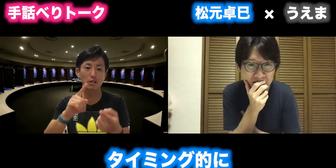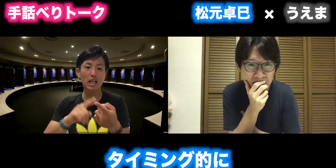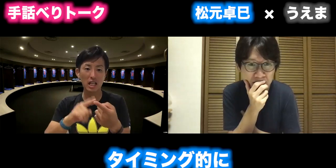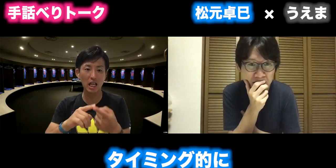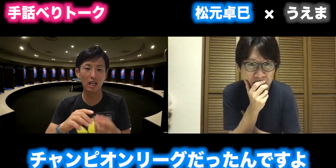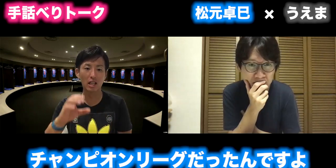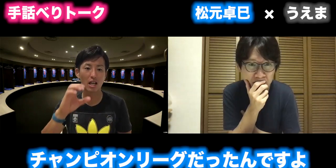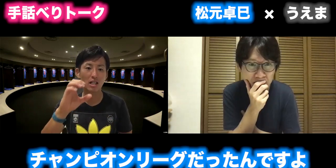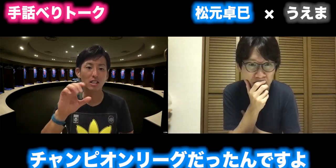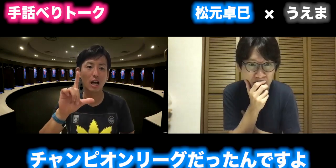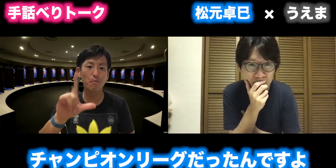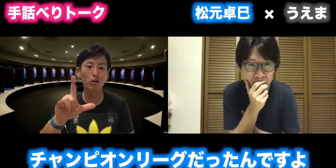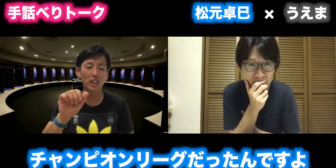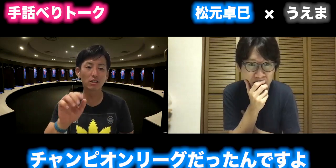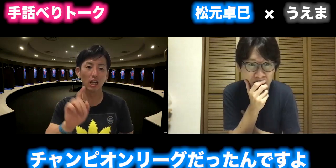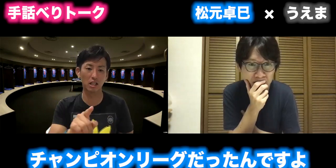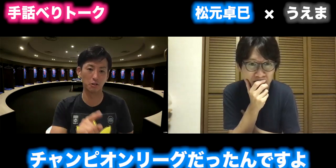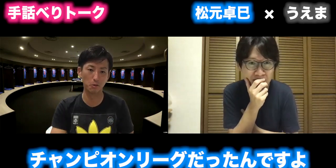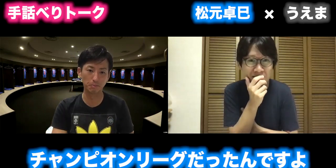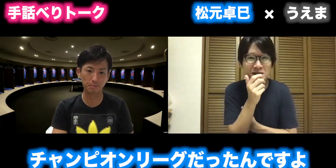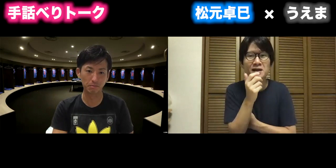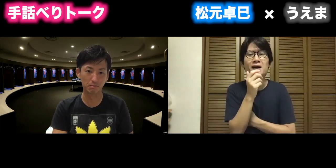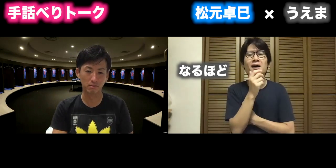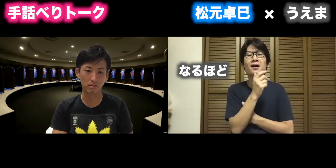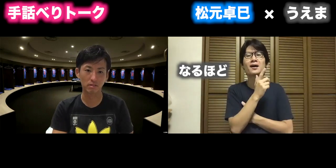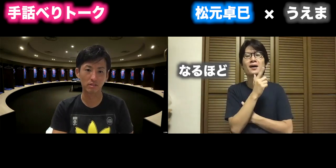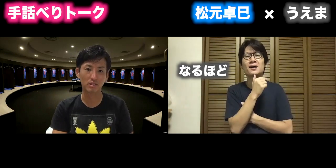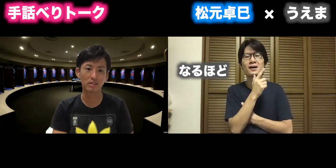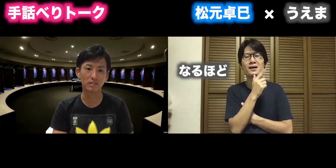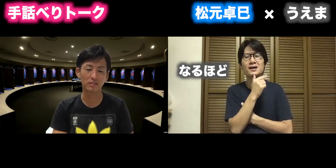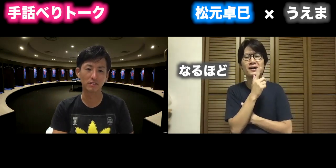タイミング的にチャンピオンズリーグやっちゃうんですよ